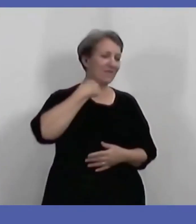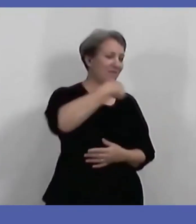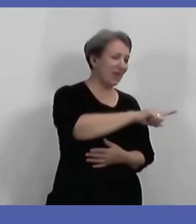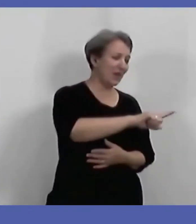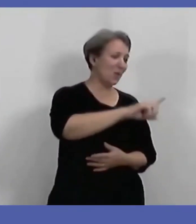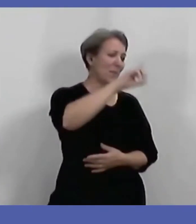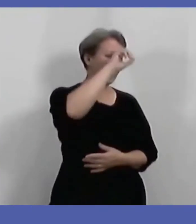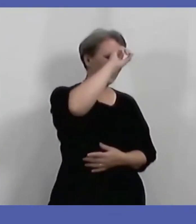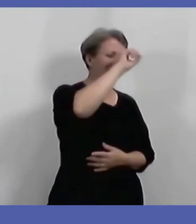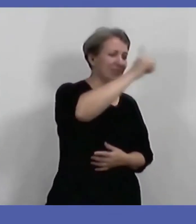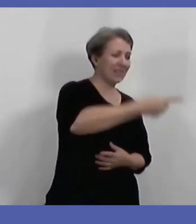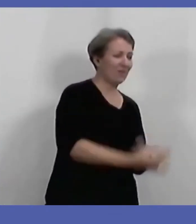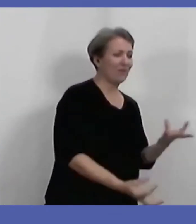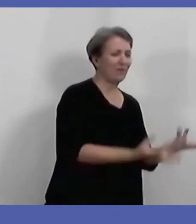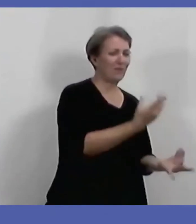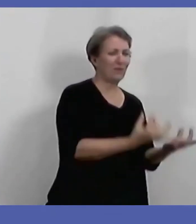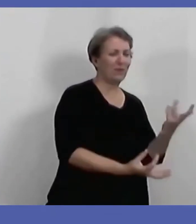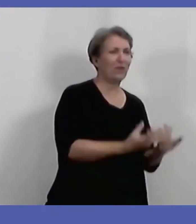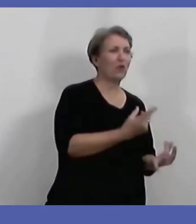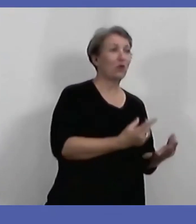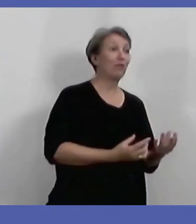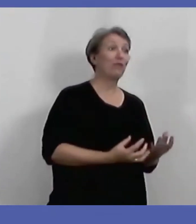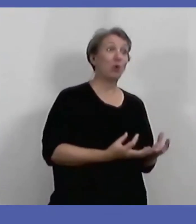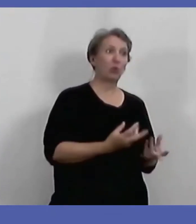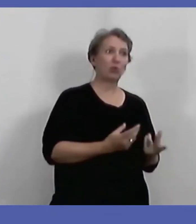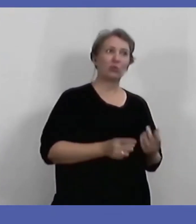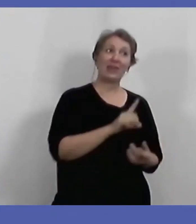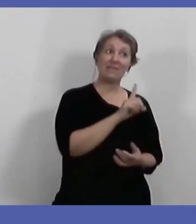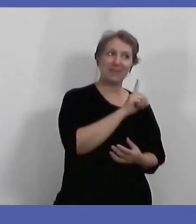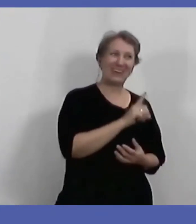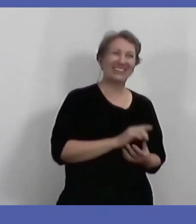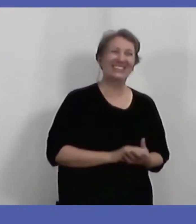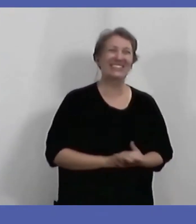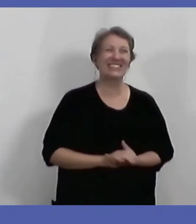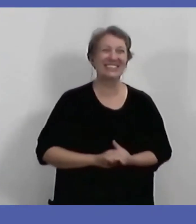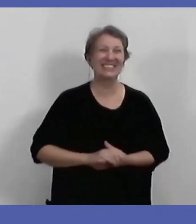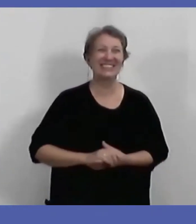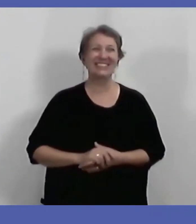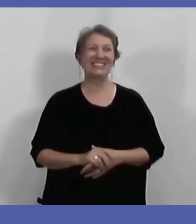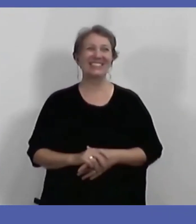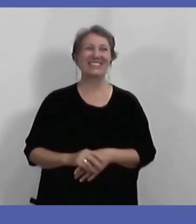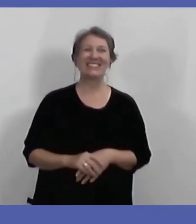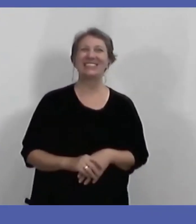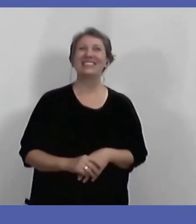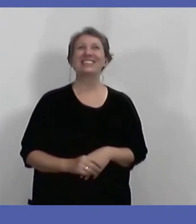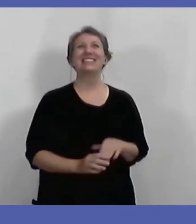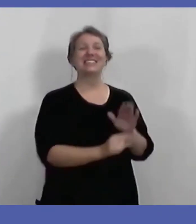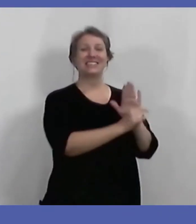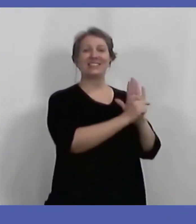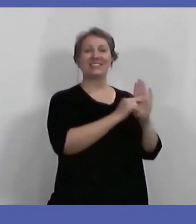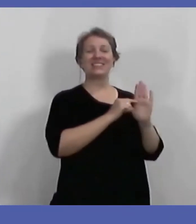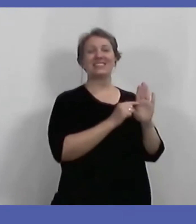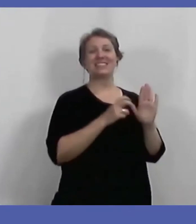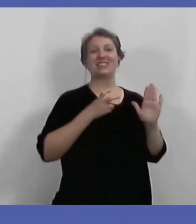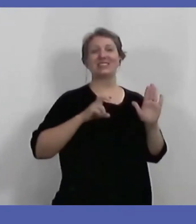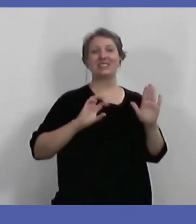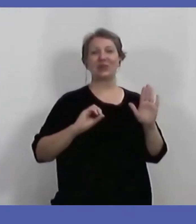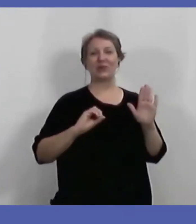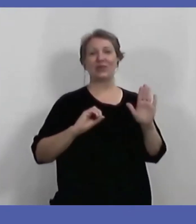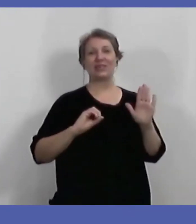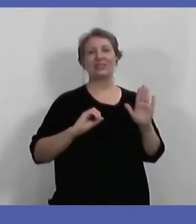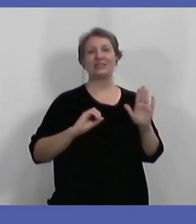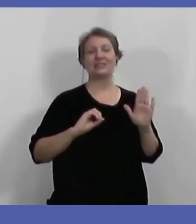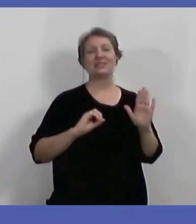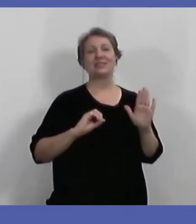bem quisera que já estivesse a arder. Aí, versículo 50 diz: tenho, porém,